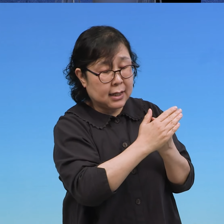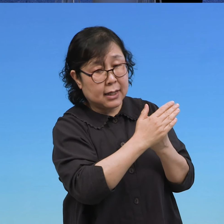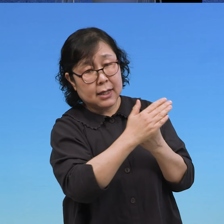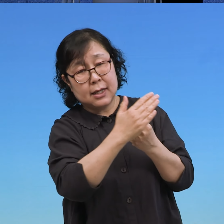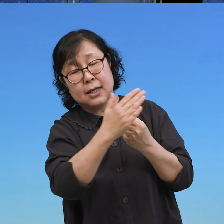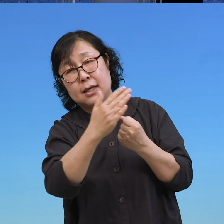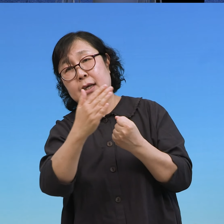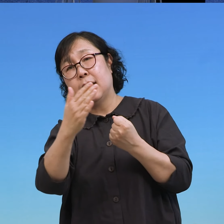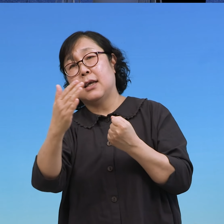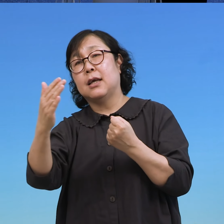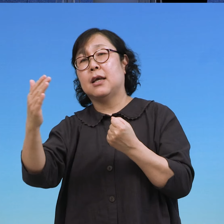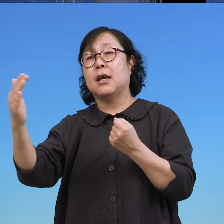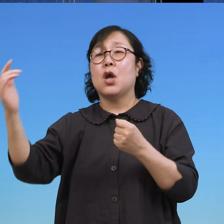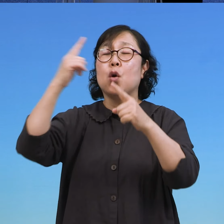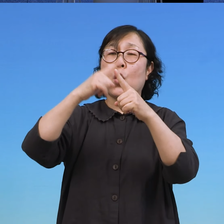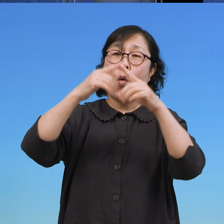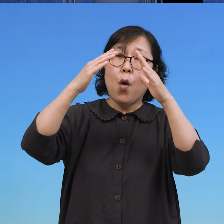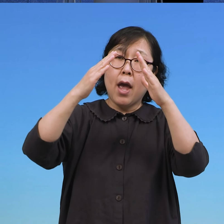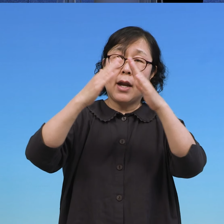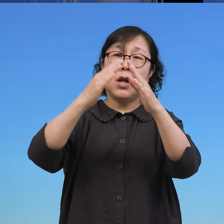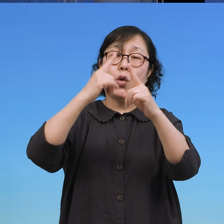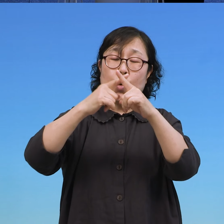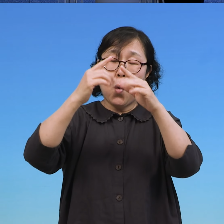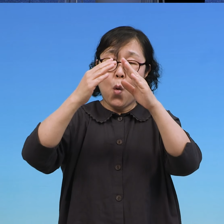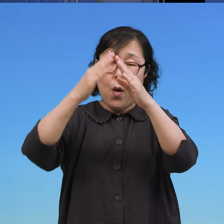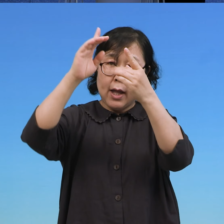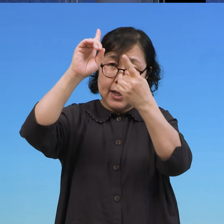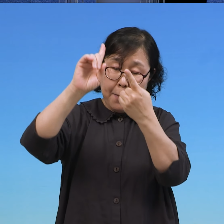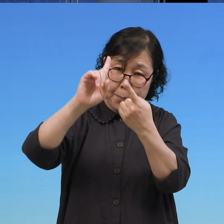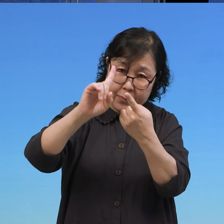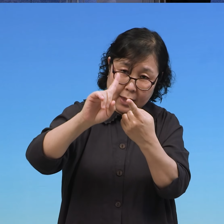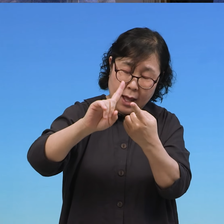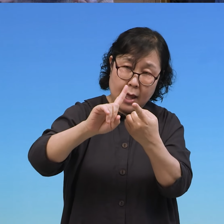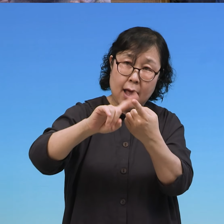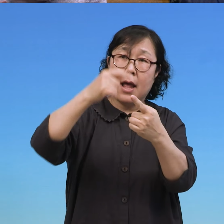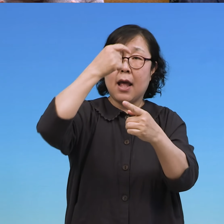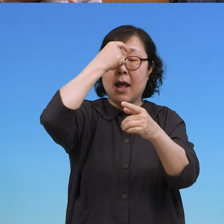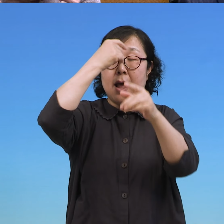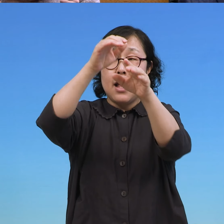함께 꿈꾸며 찬양합니다. 교회를 교회되게,